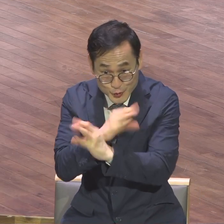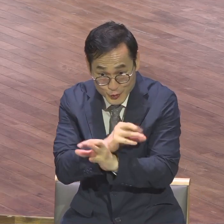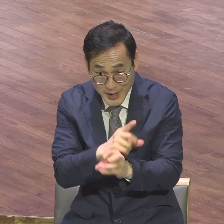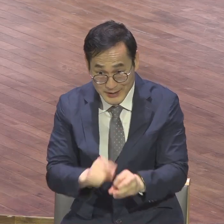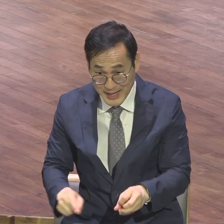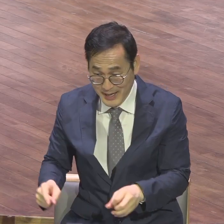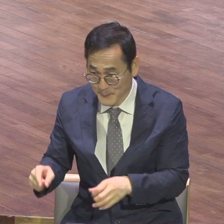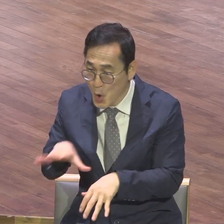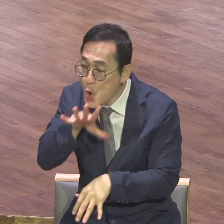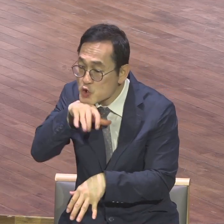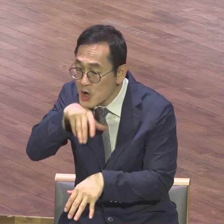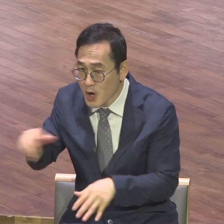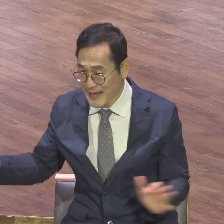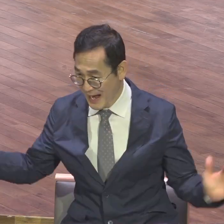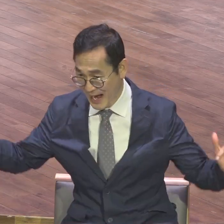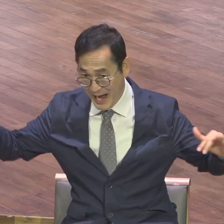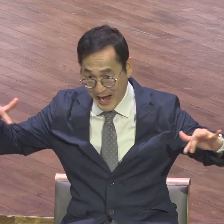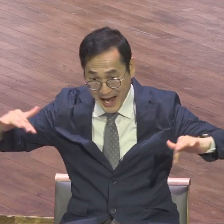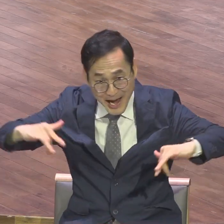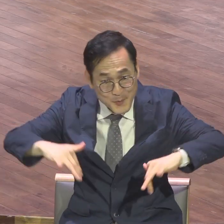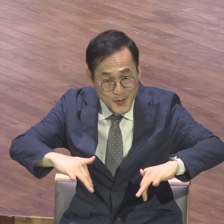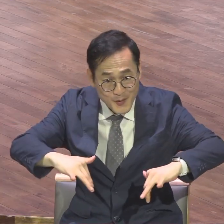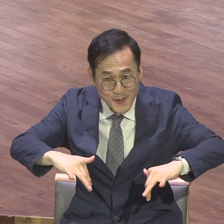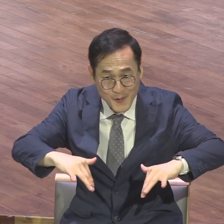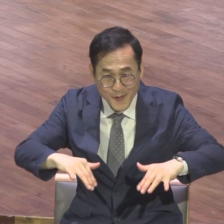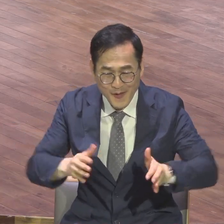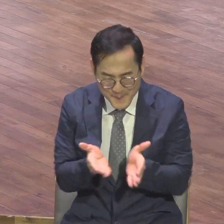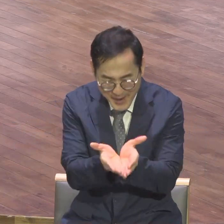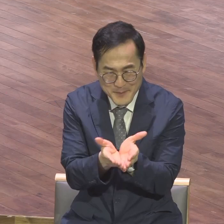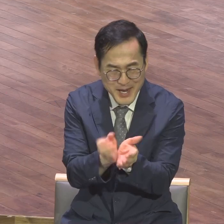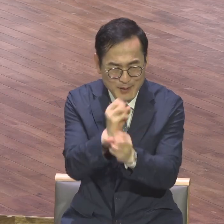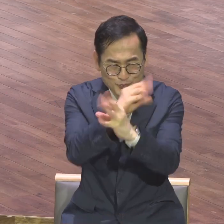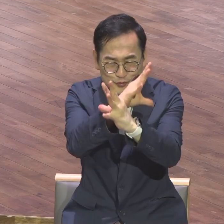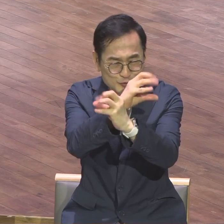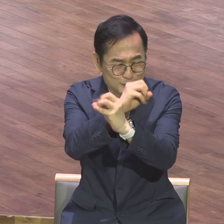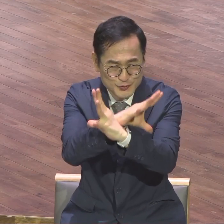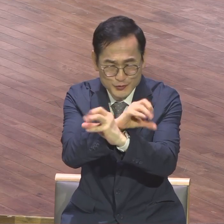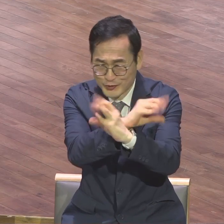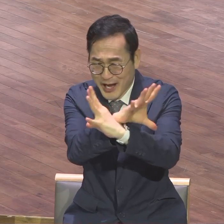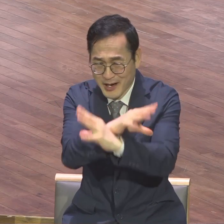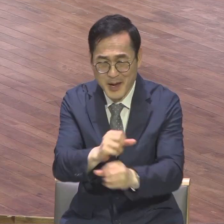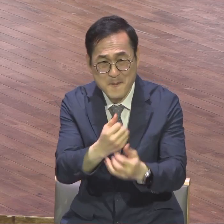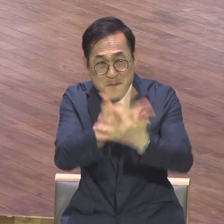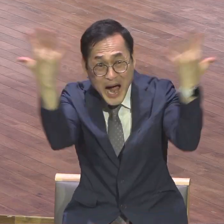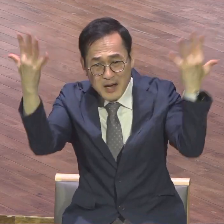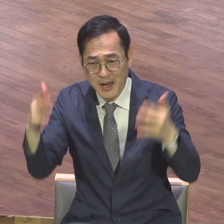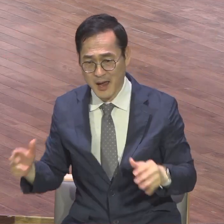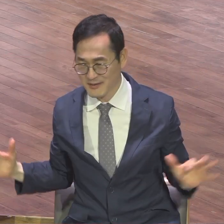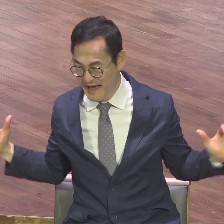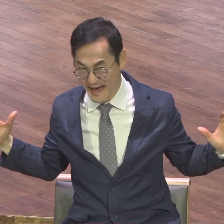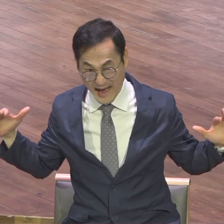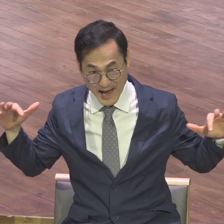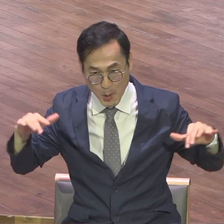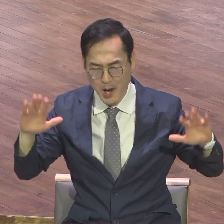가면요. 이 밤에 가면 배들이 불을 팍 켜놓고 그렇게 고기를 잡는데